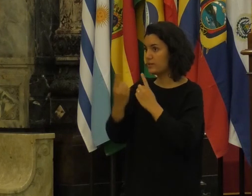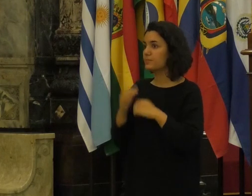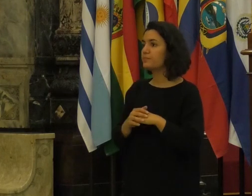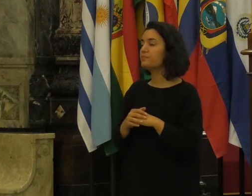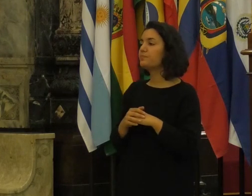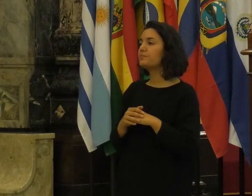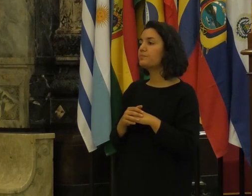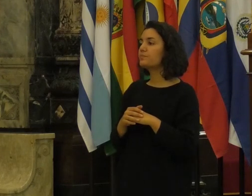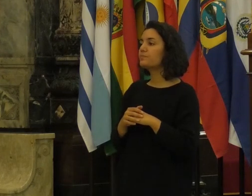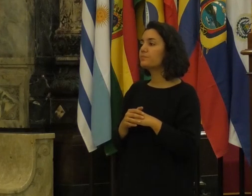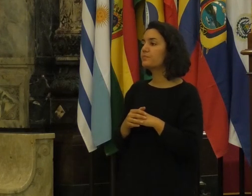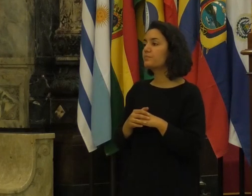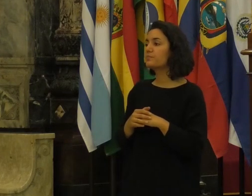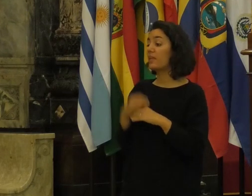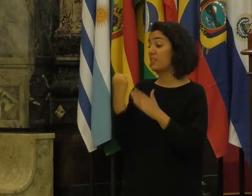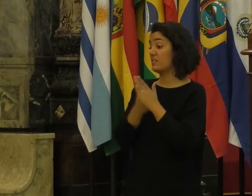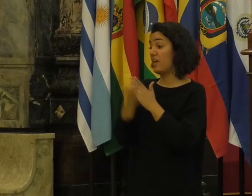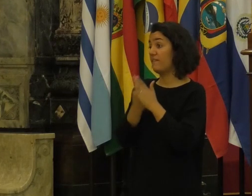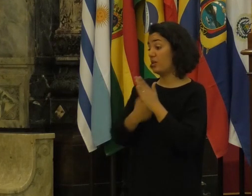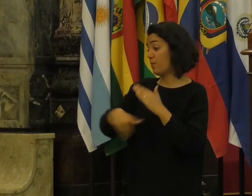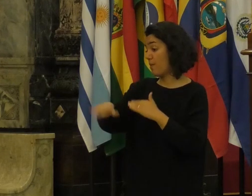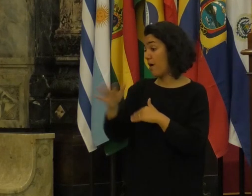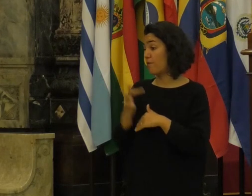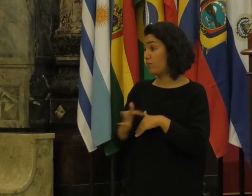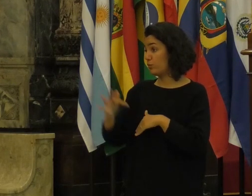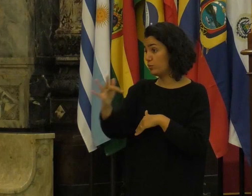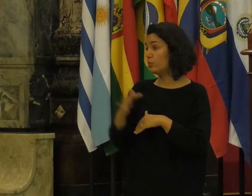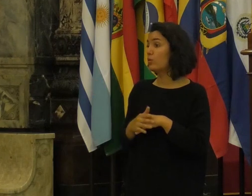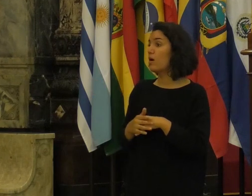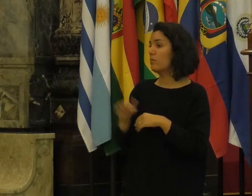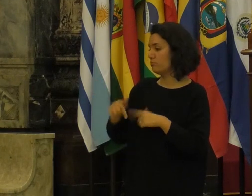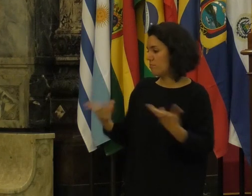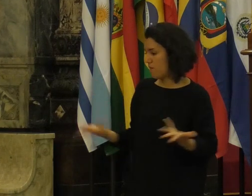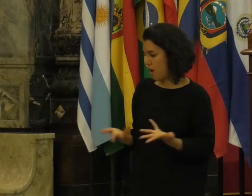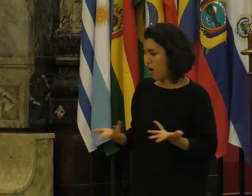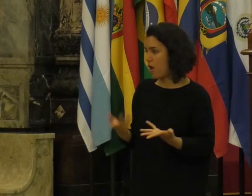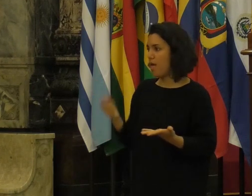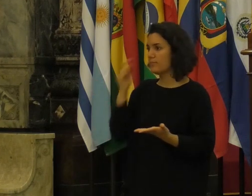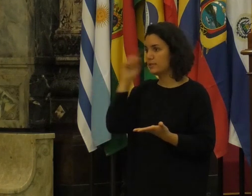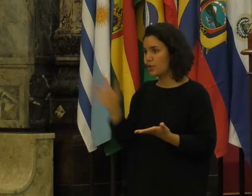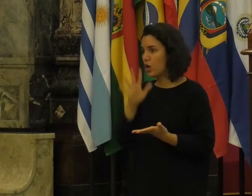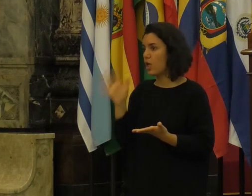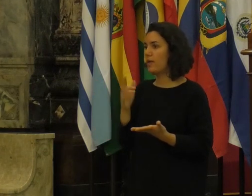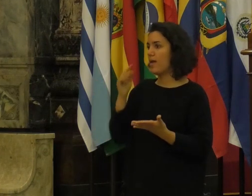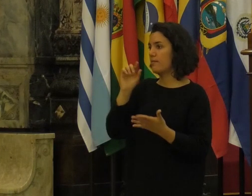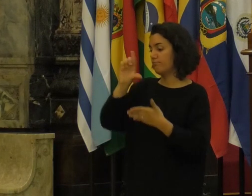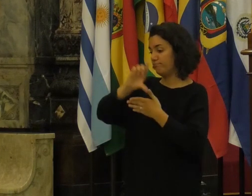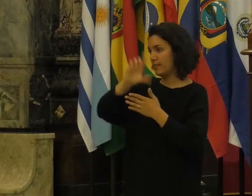sobre los desafíos y las perspectivas del futuro que entiendo están presentes hoy para la psicología en nuestra región.